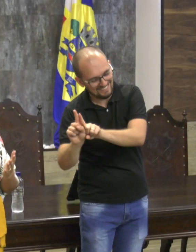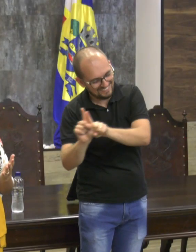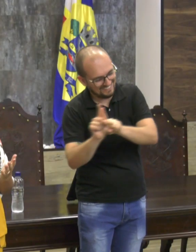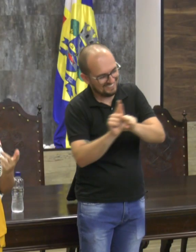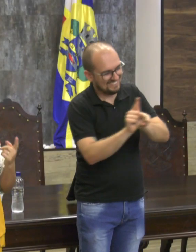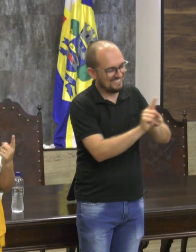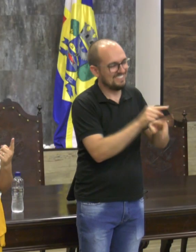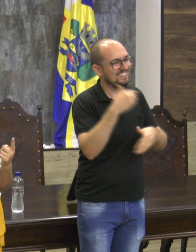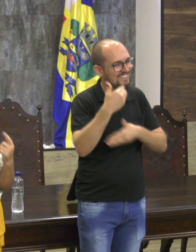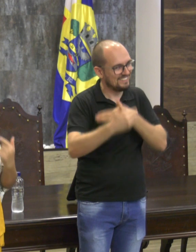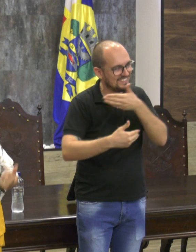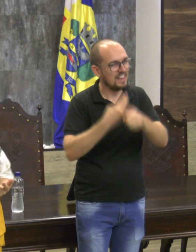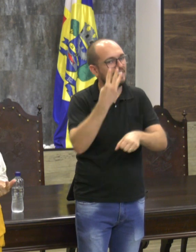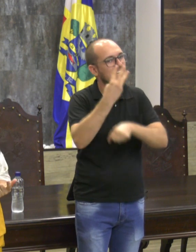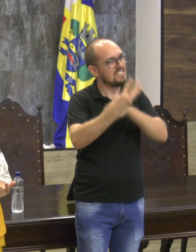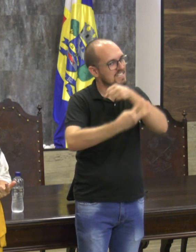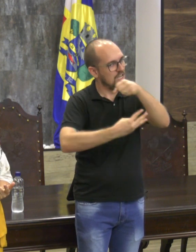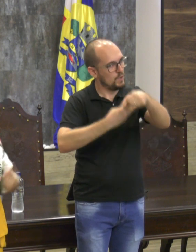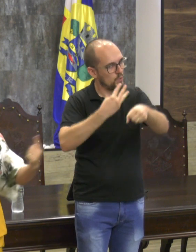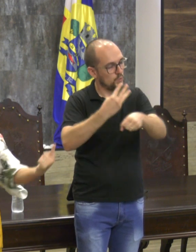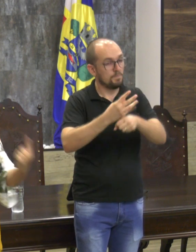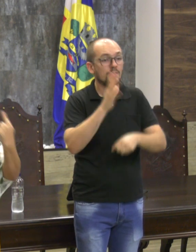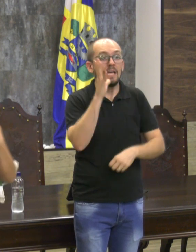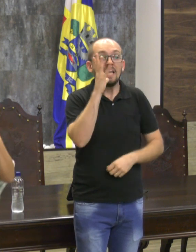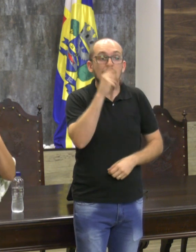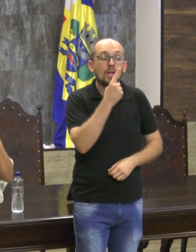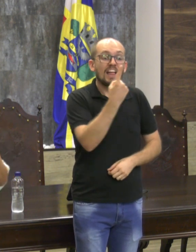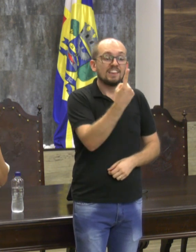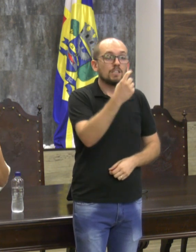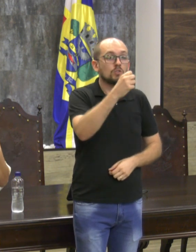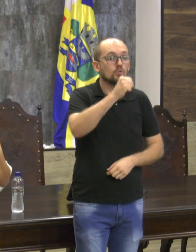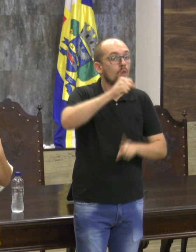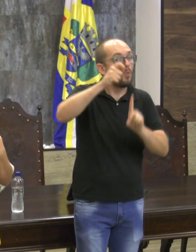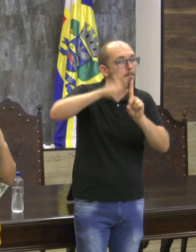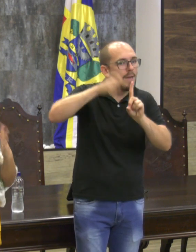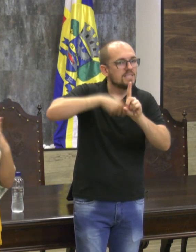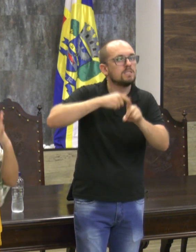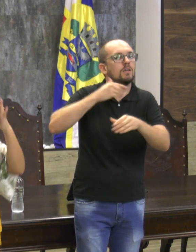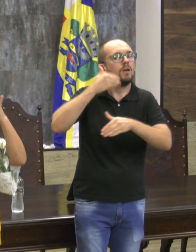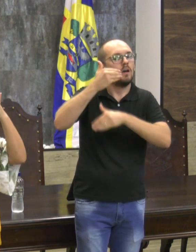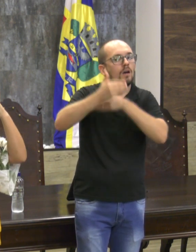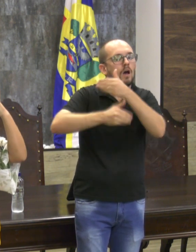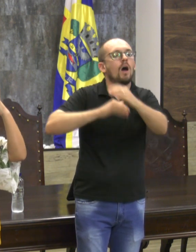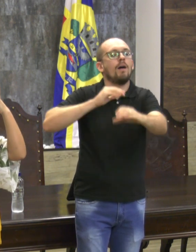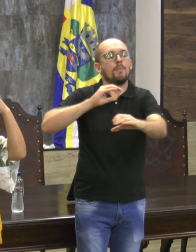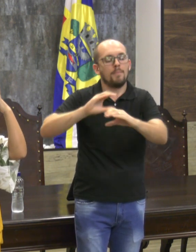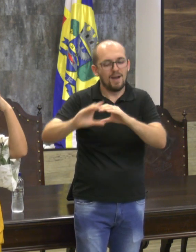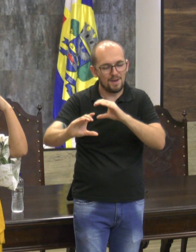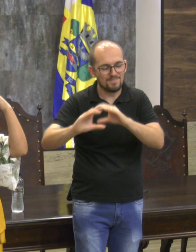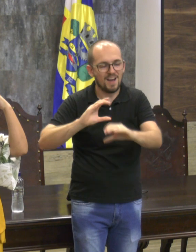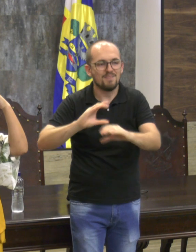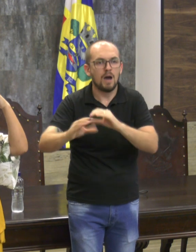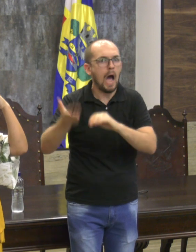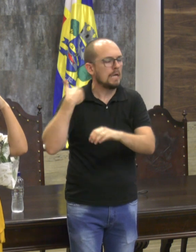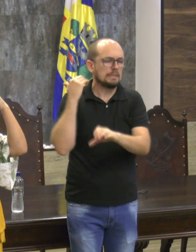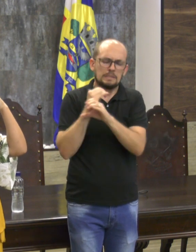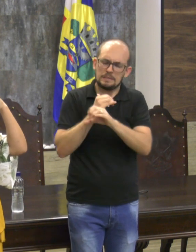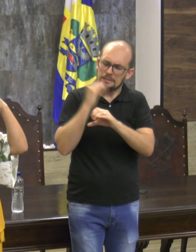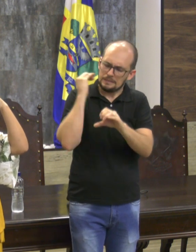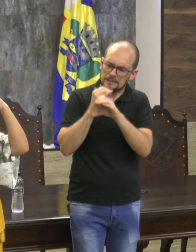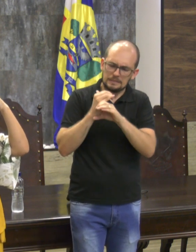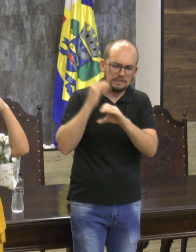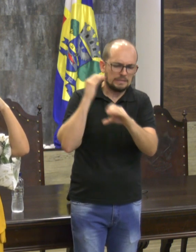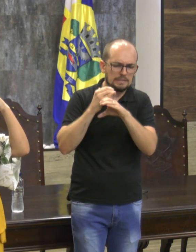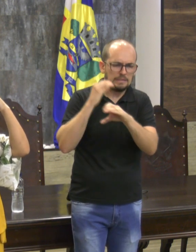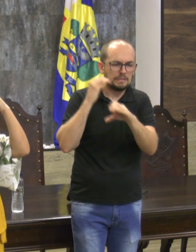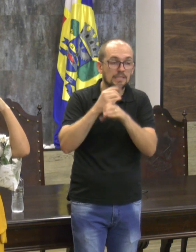primeira comunicação, foram 18 meses que ele iniciou a comunicação. 18 meses, gente, para um professor que está acostumado